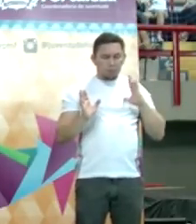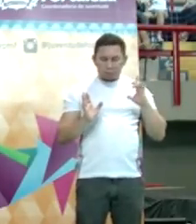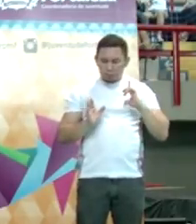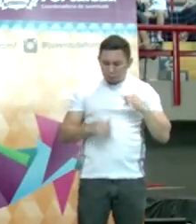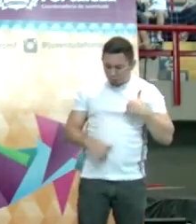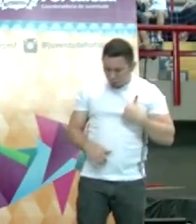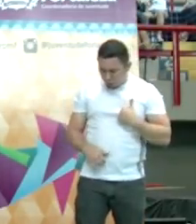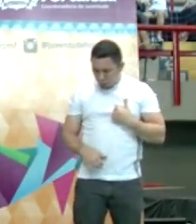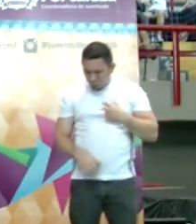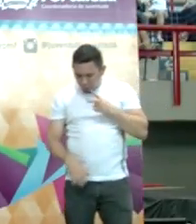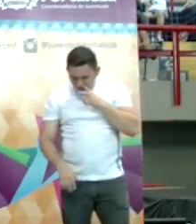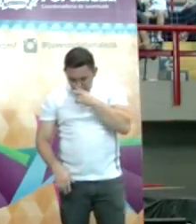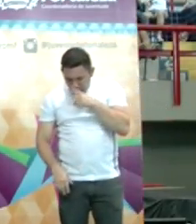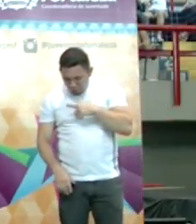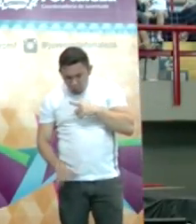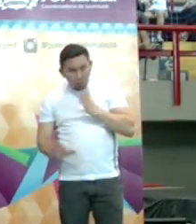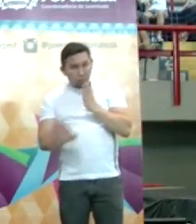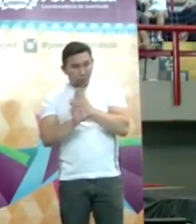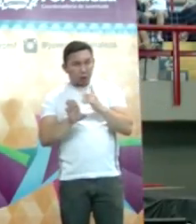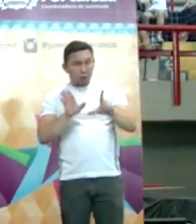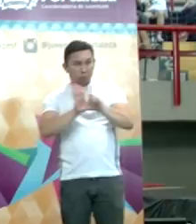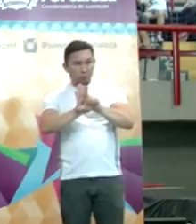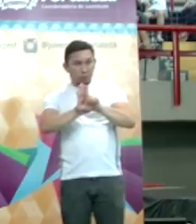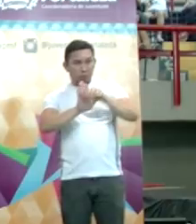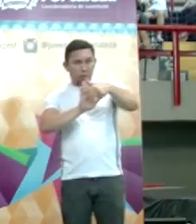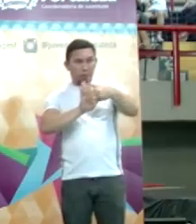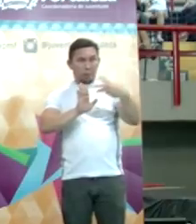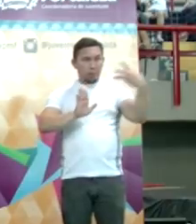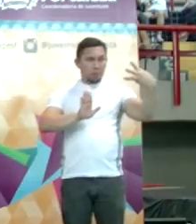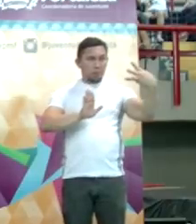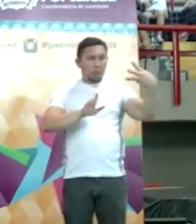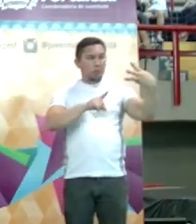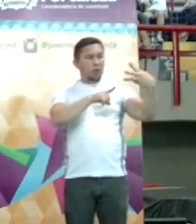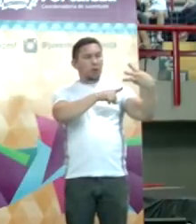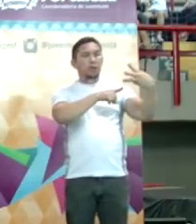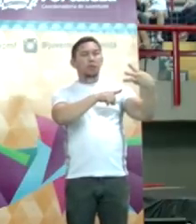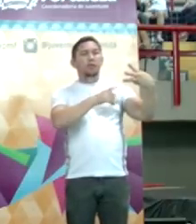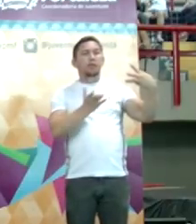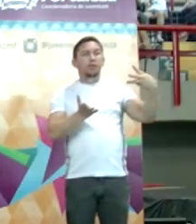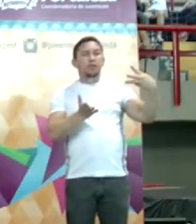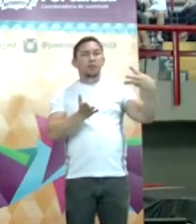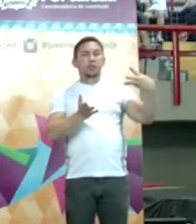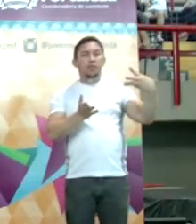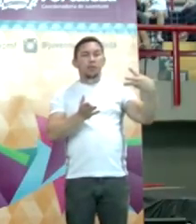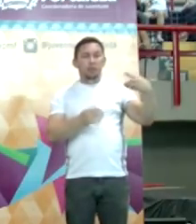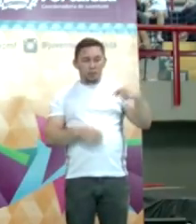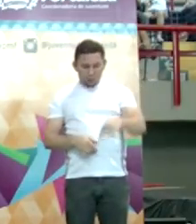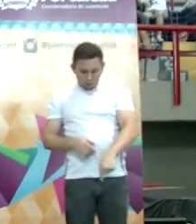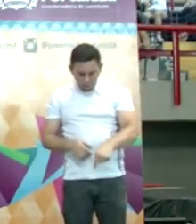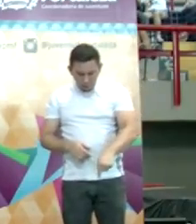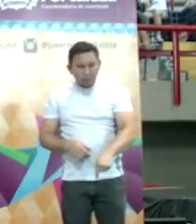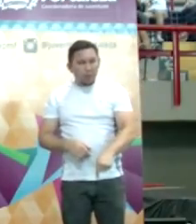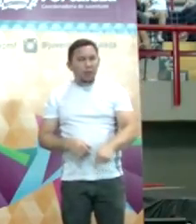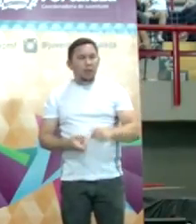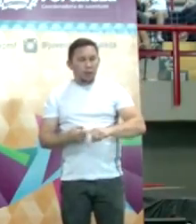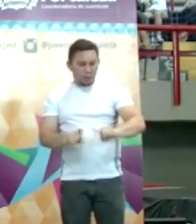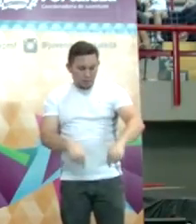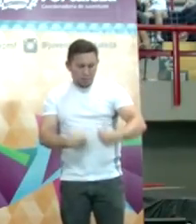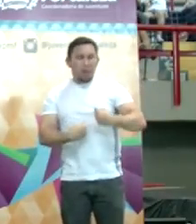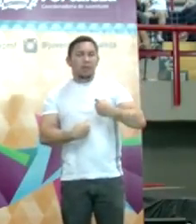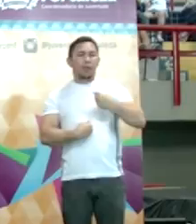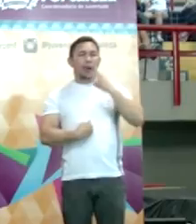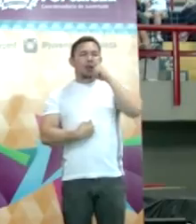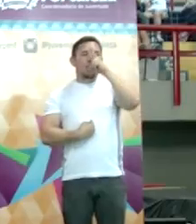uma força nesse palco. Pela terceira lei de Newton, falem, pela terceira lei de Newton, o palco faz uma força em